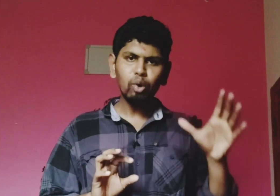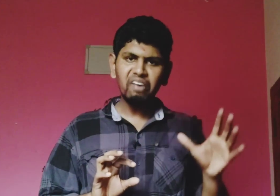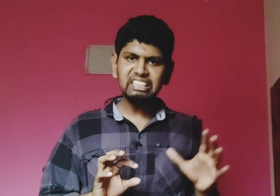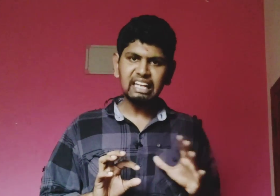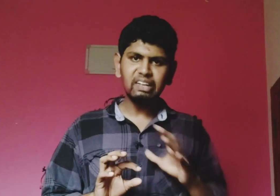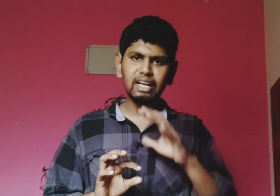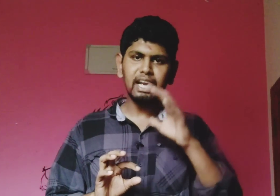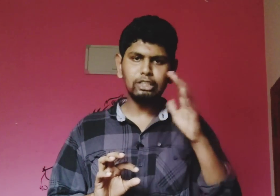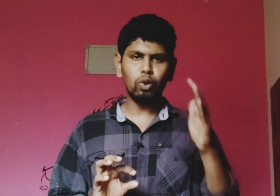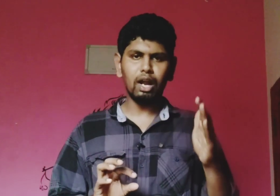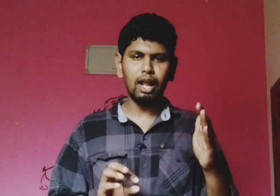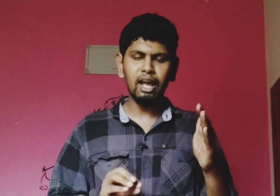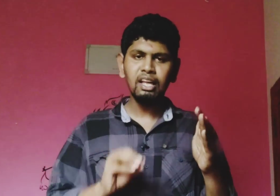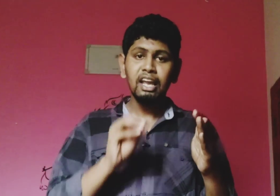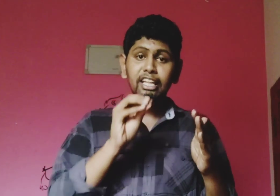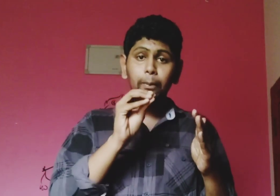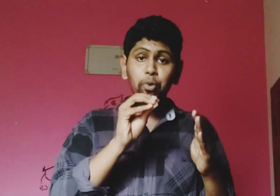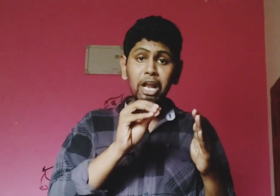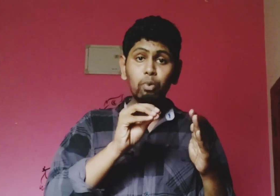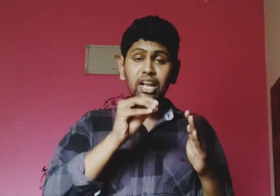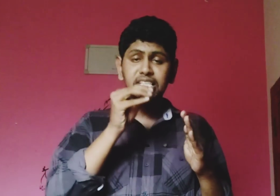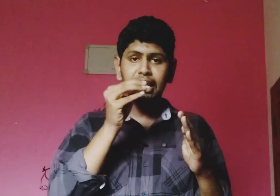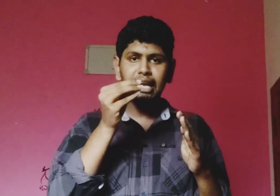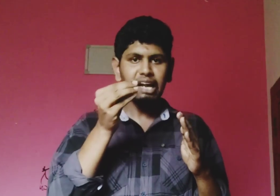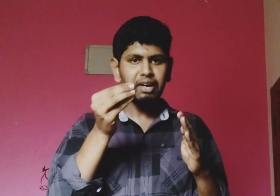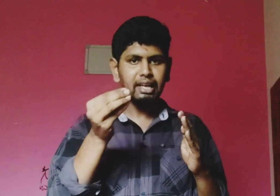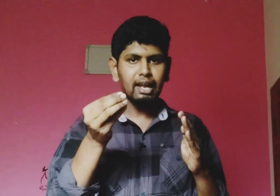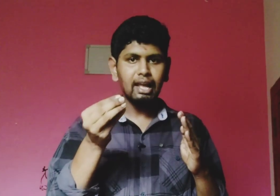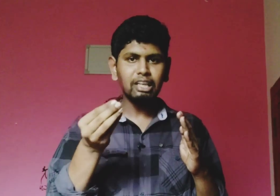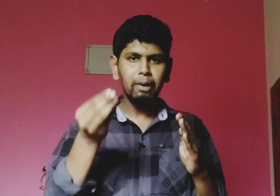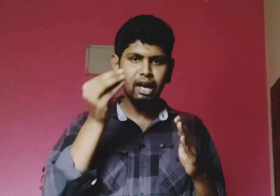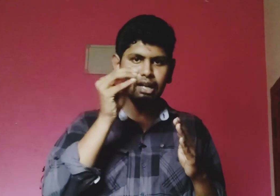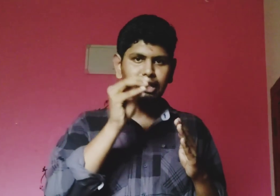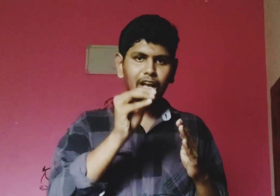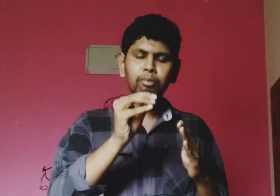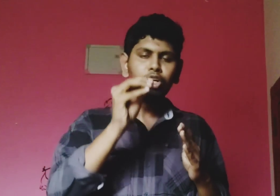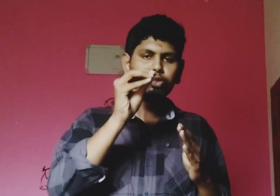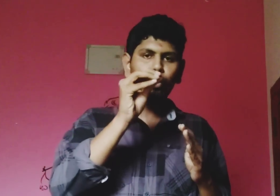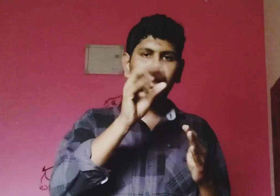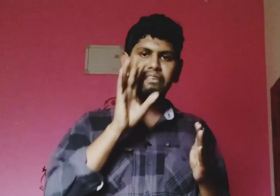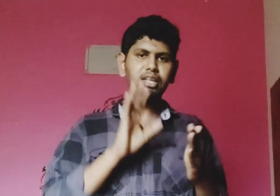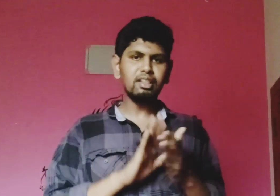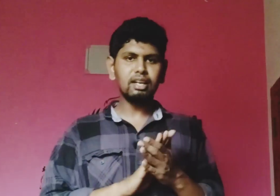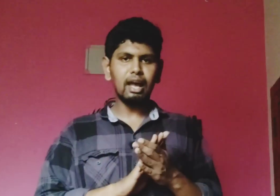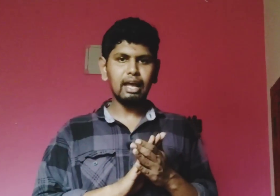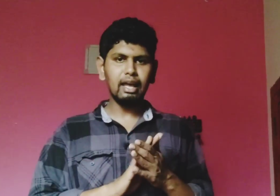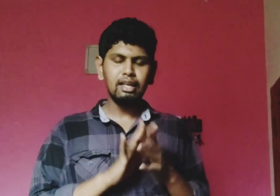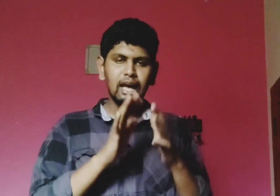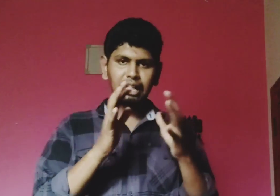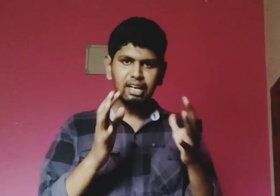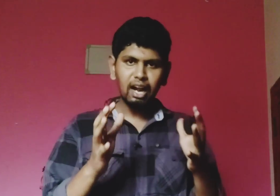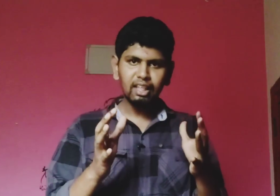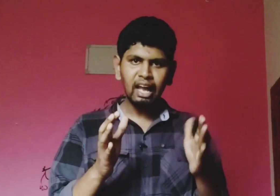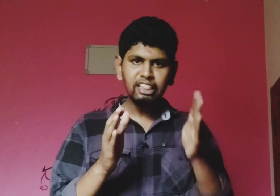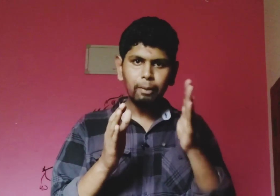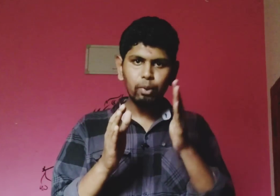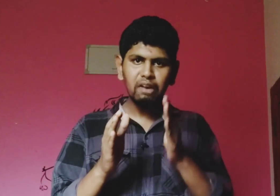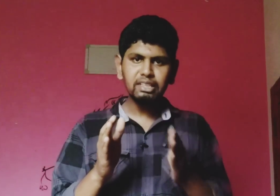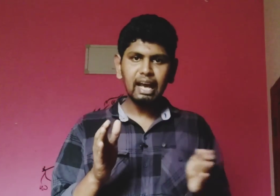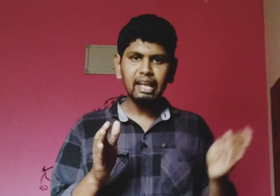திமுகவை சேர்ந்தவர்கள் என்ன சொல்றாங்கன்னா, இந்த புயல் முன்னெச்சரிக்கை நடவடிக்கைகளை தமிழக அரசாங்கம் சூப்பரா வந்து எடுத்திருக்காங்க, அதனாலதான் இந்த புயல் வந்து கரையை